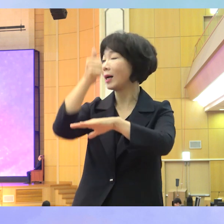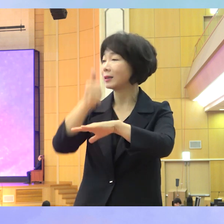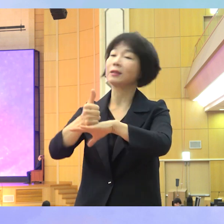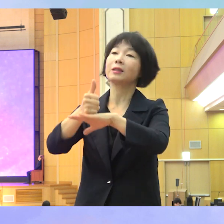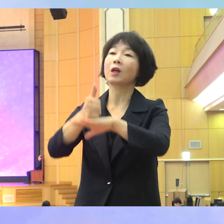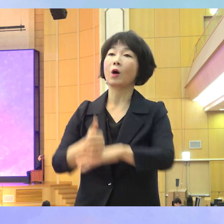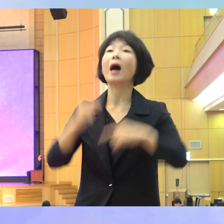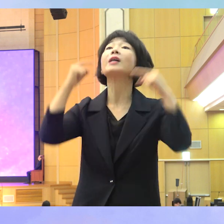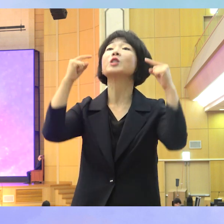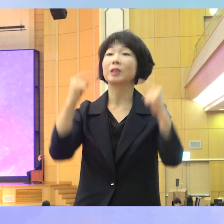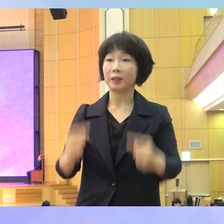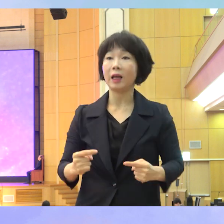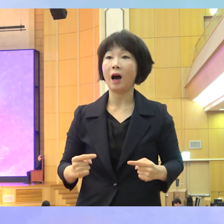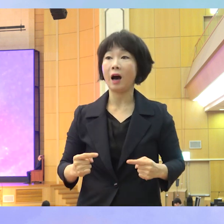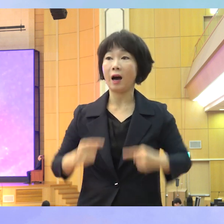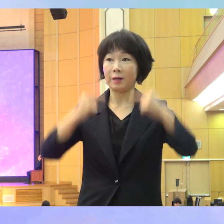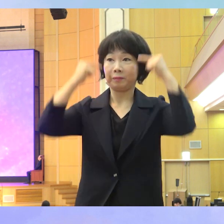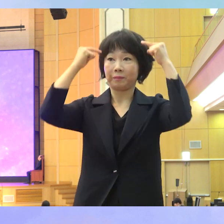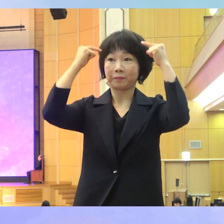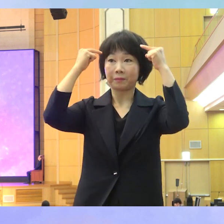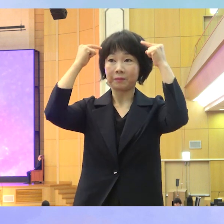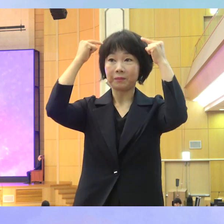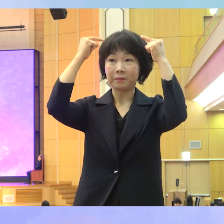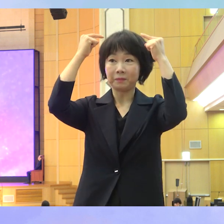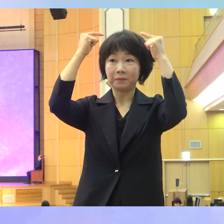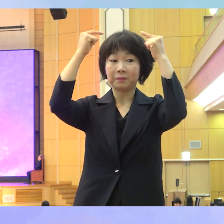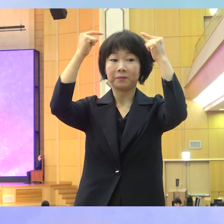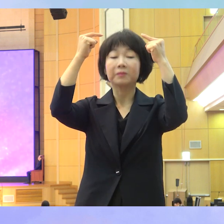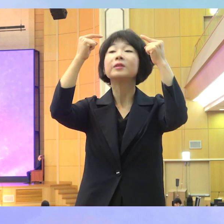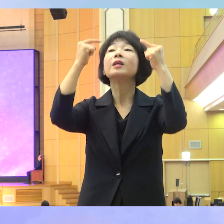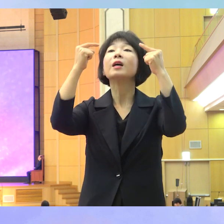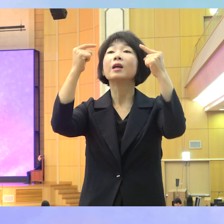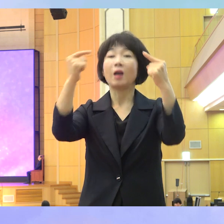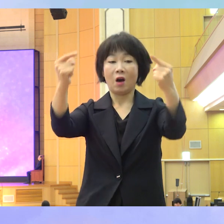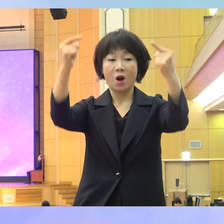영광의 왕 들어가신다.